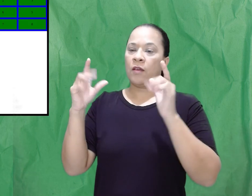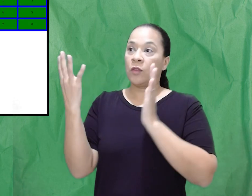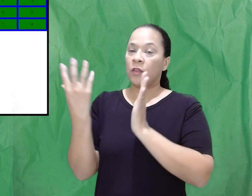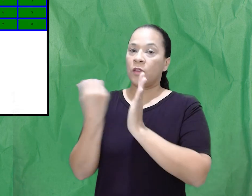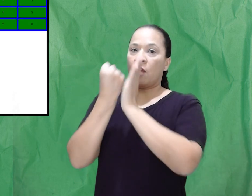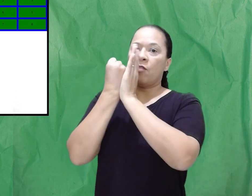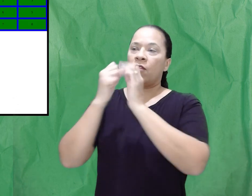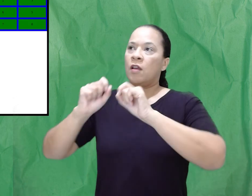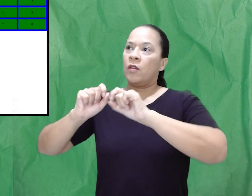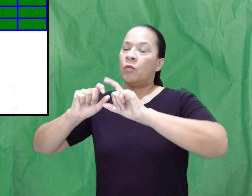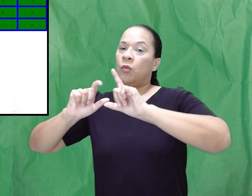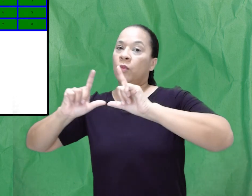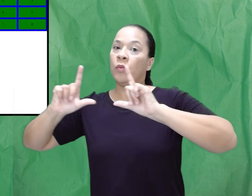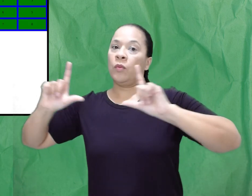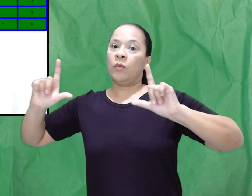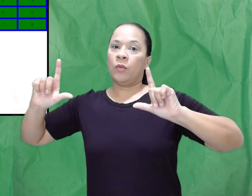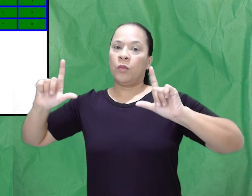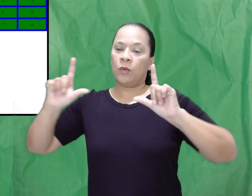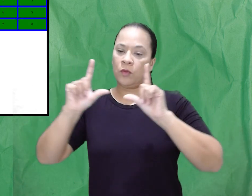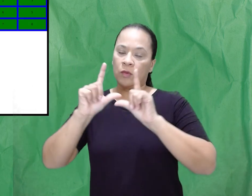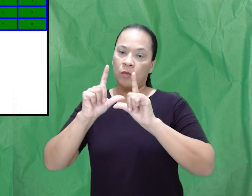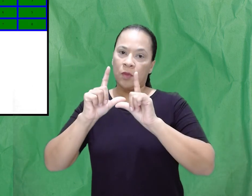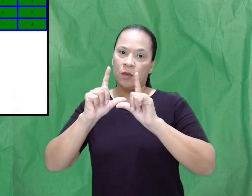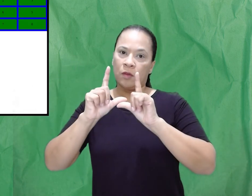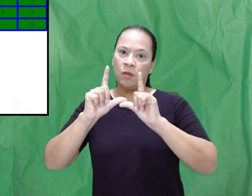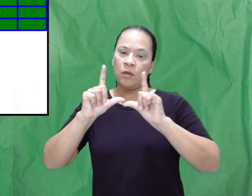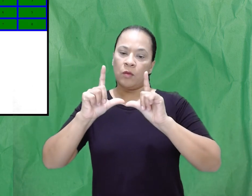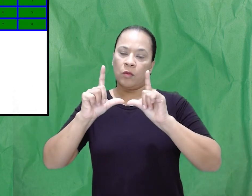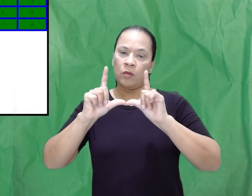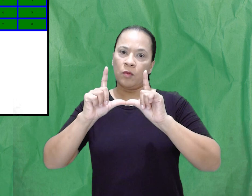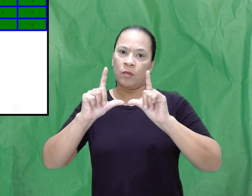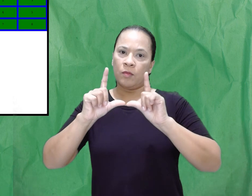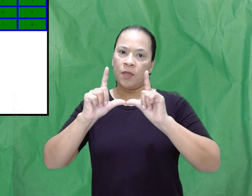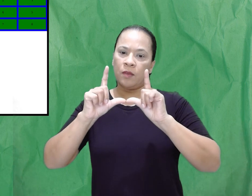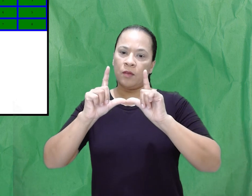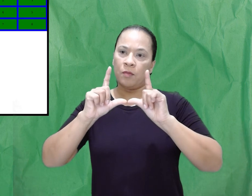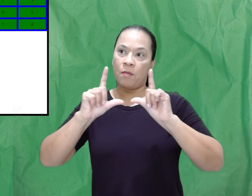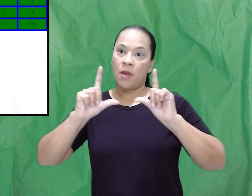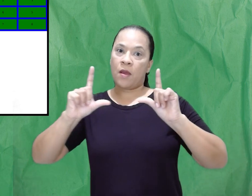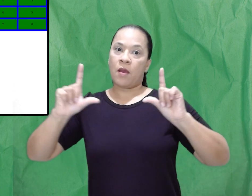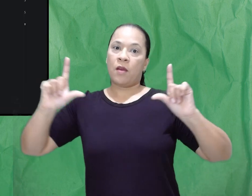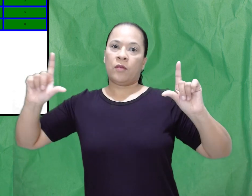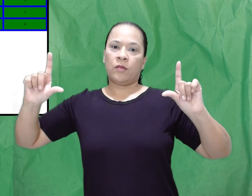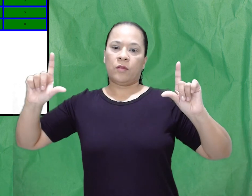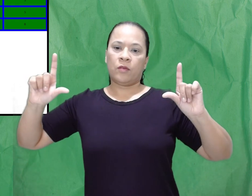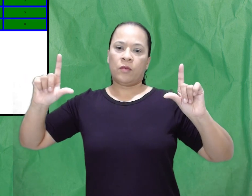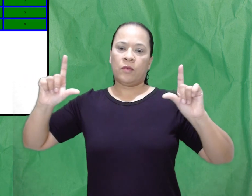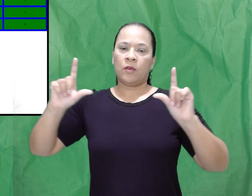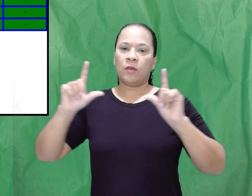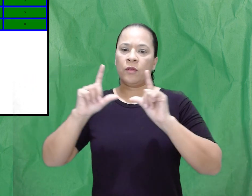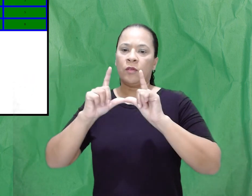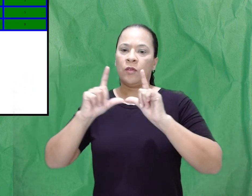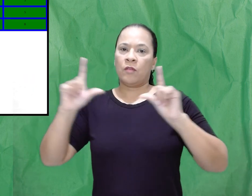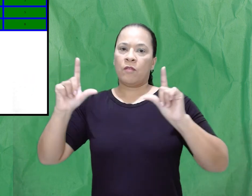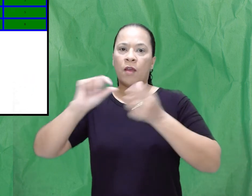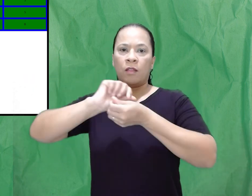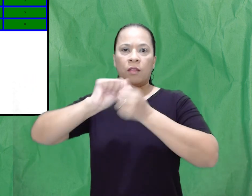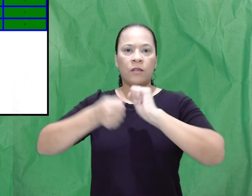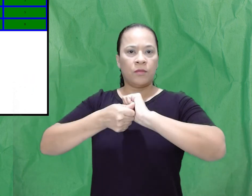salvar, aí essa coluna ela ficou maior, então é alto. Ele vai se adaptar a partir do